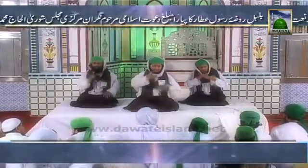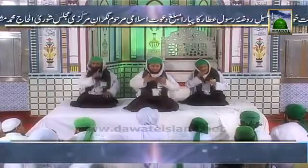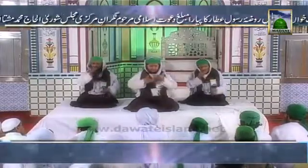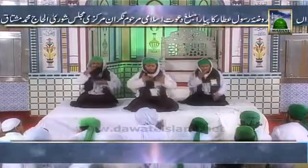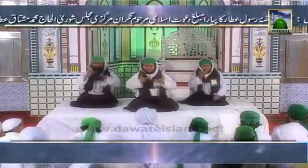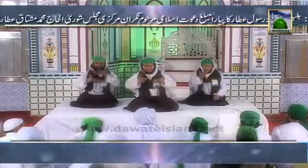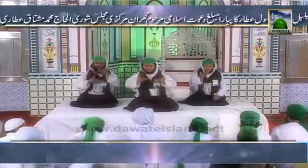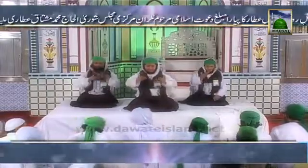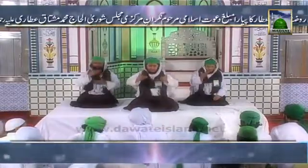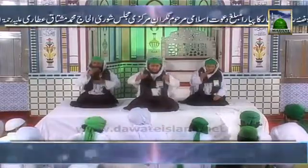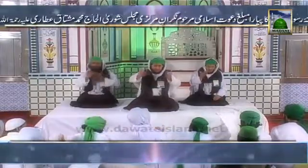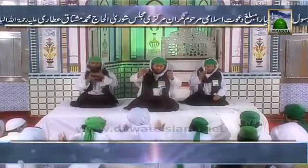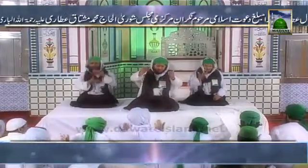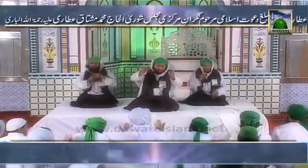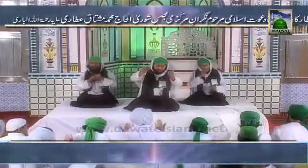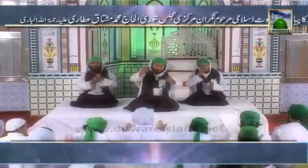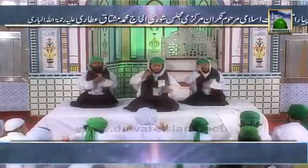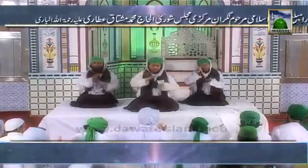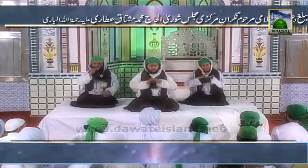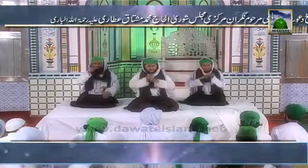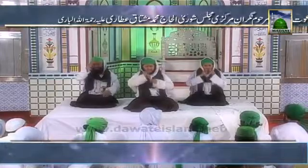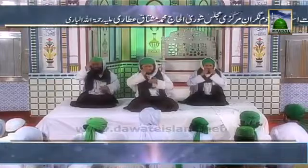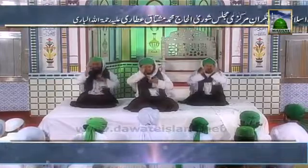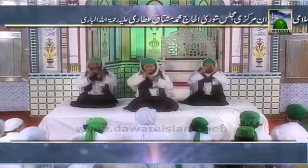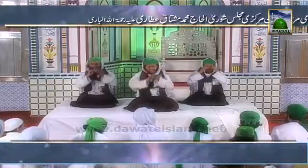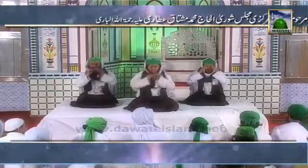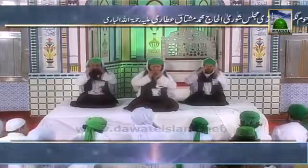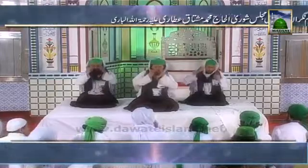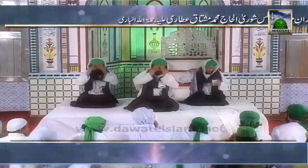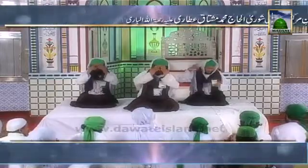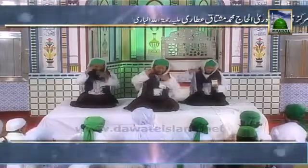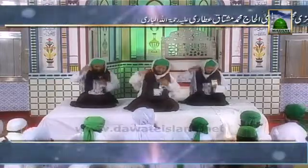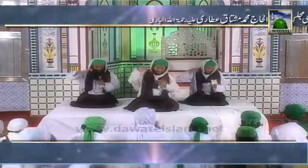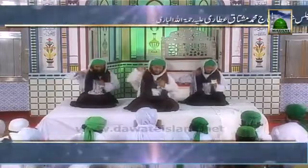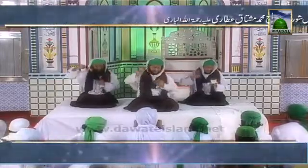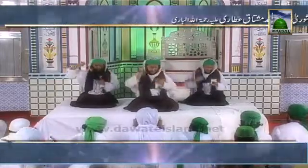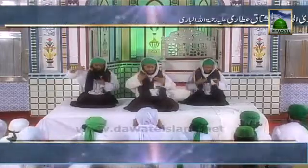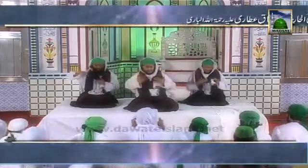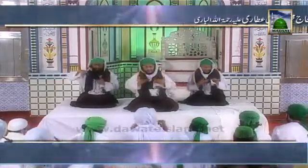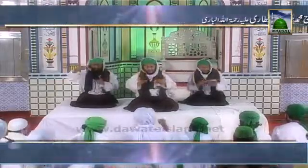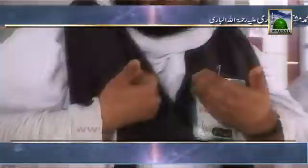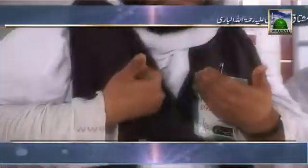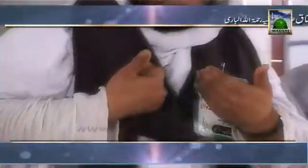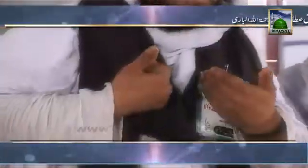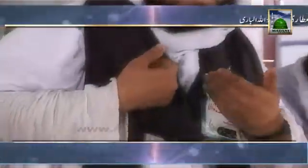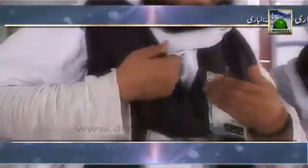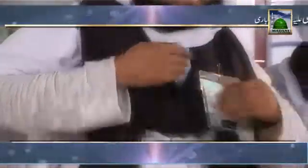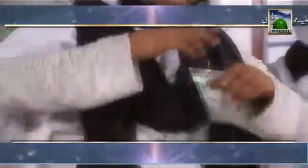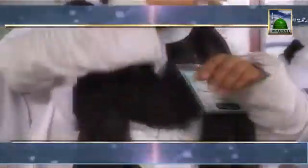رو تو پیارے نبی کے دیوانے کرب